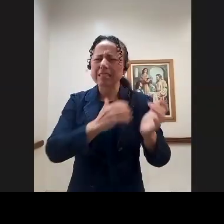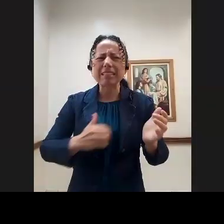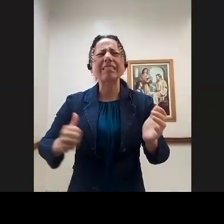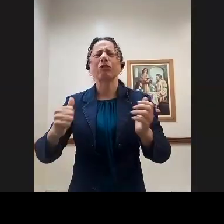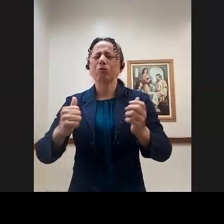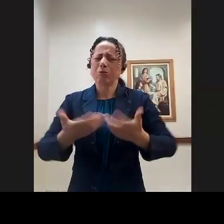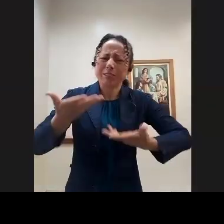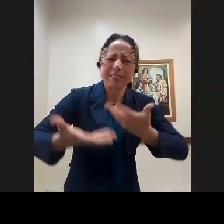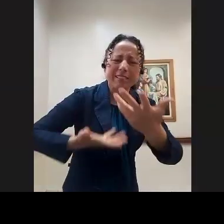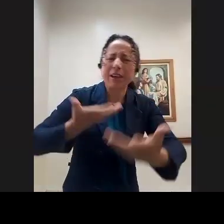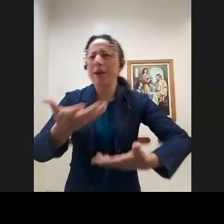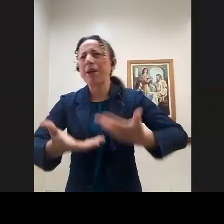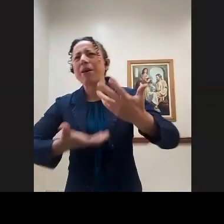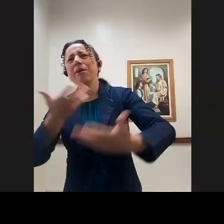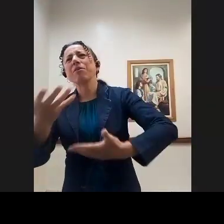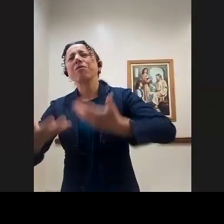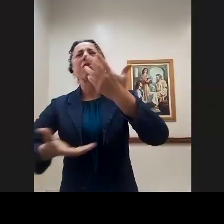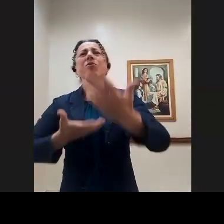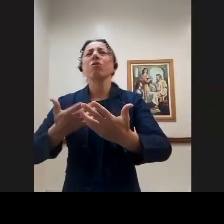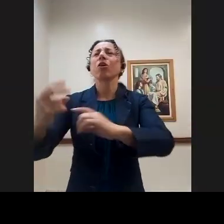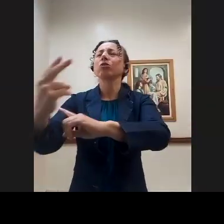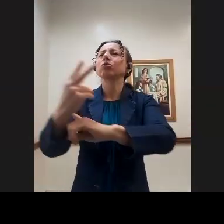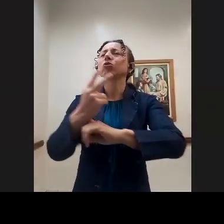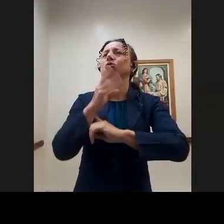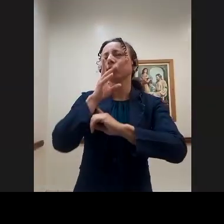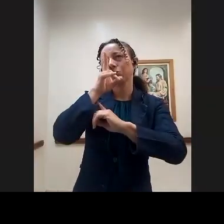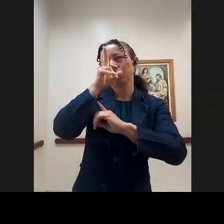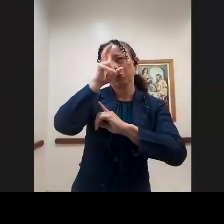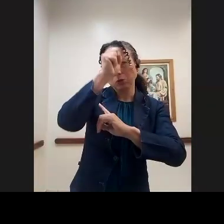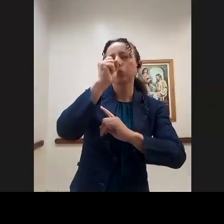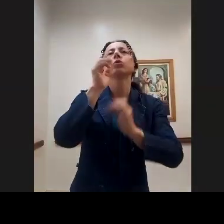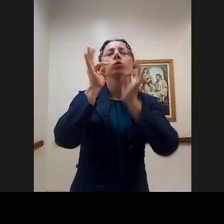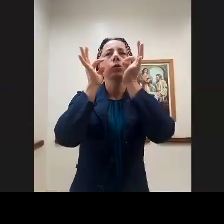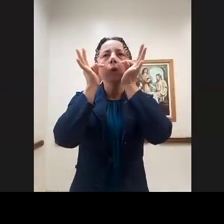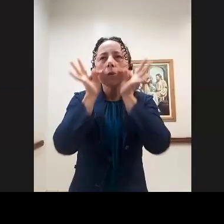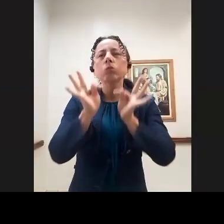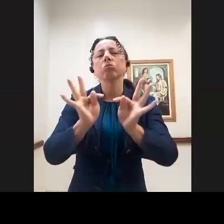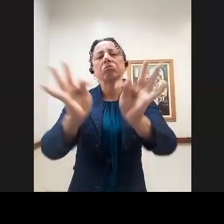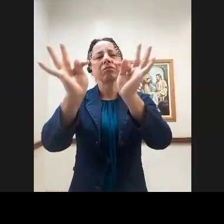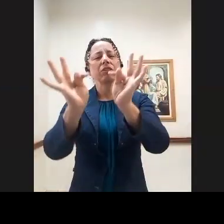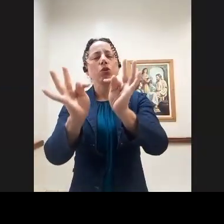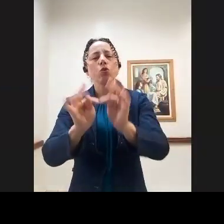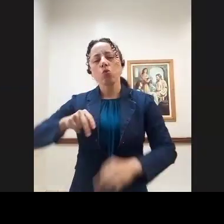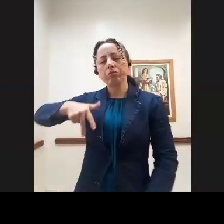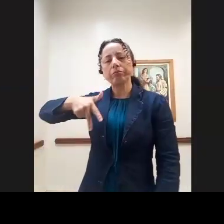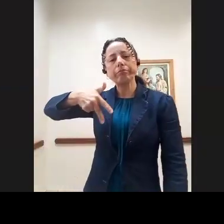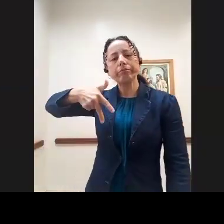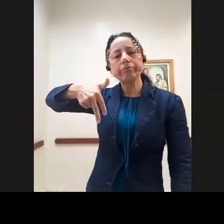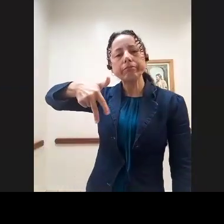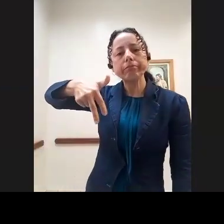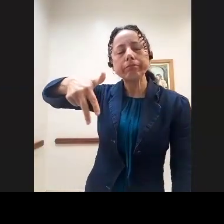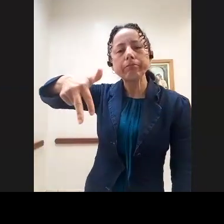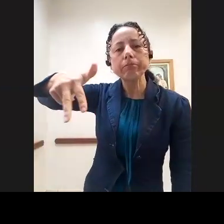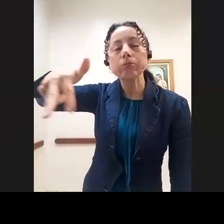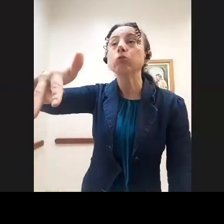né? Iniciou para mim uma jornada, né, de promessa com o Pai Celestial, que não é fácil, que é uma jornada de altos e baixos,